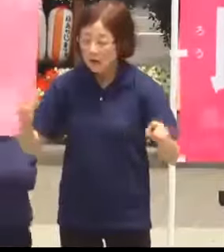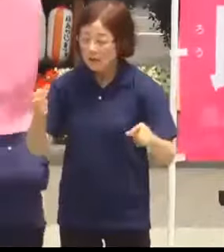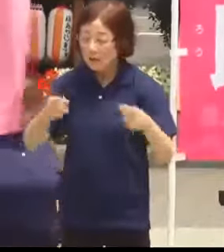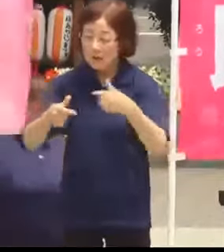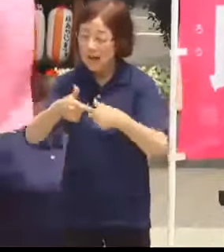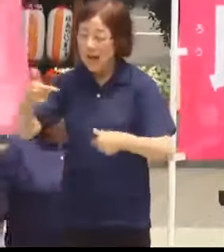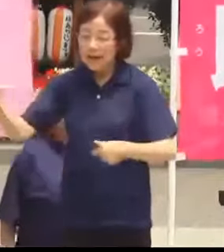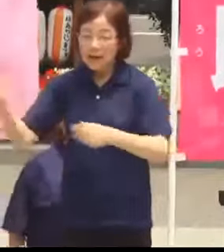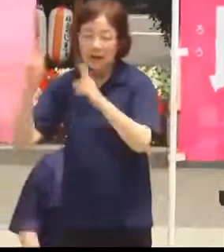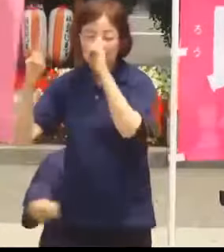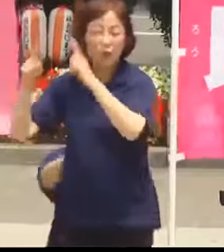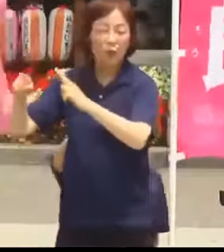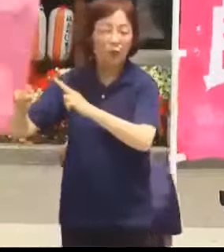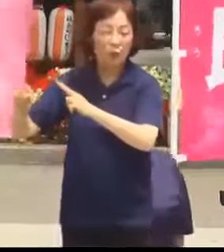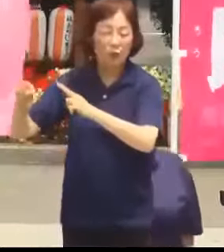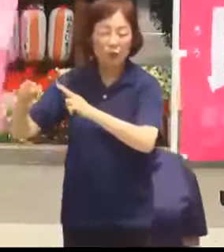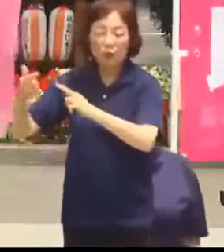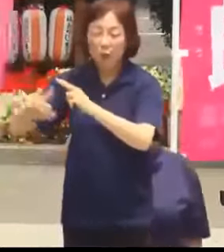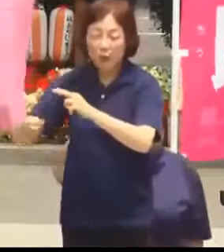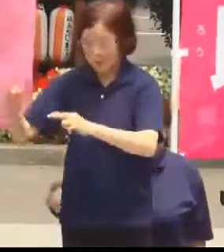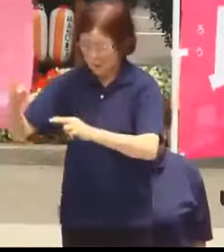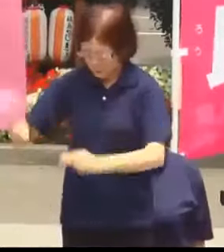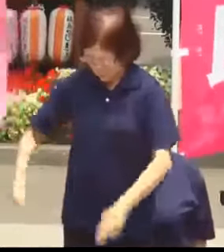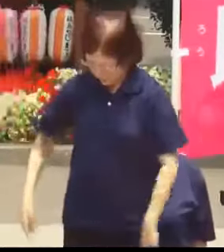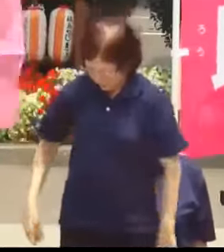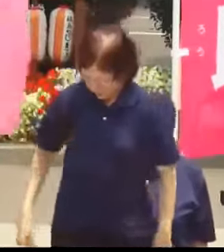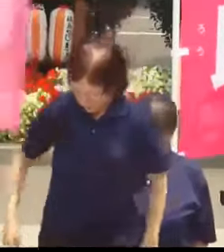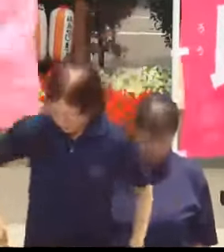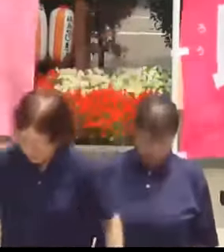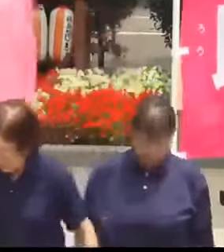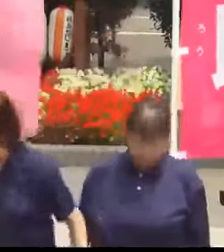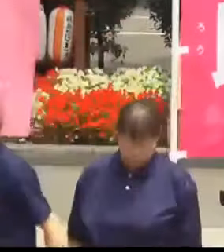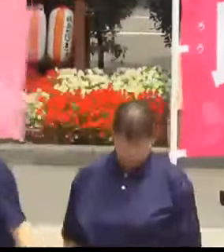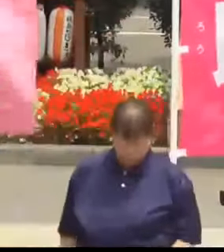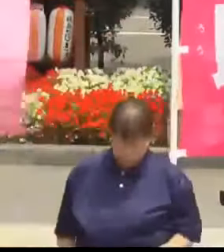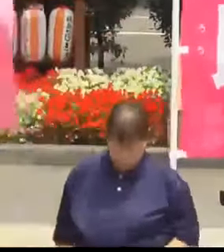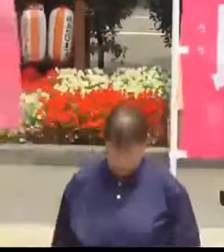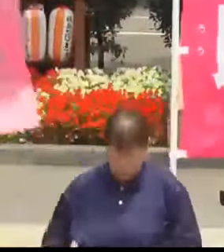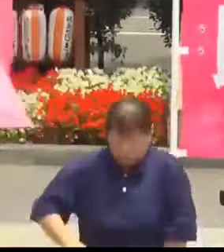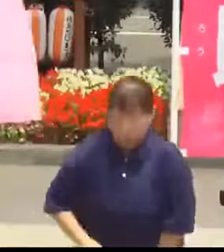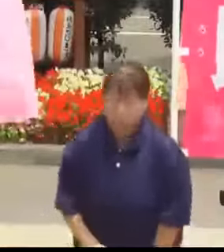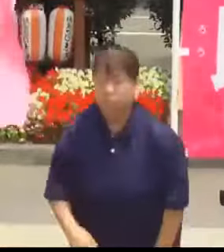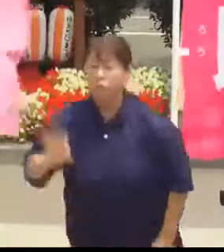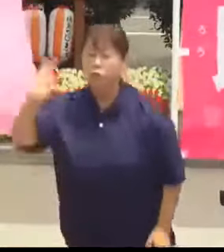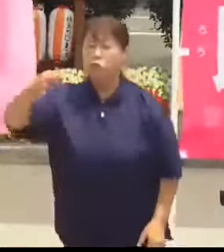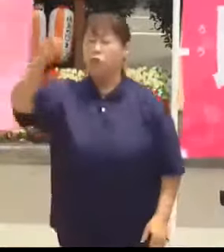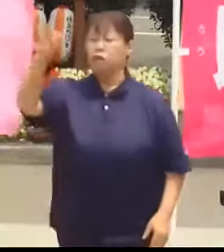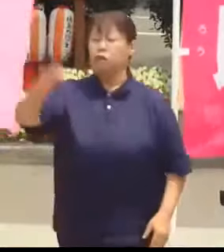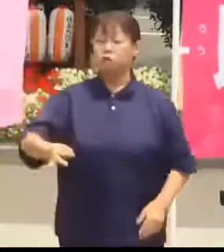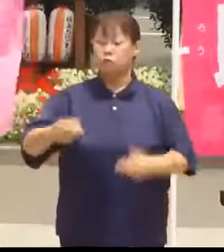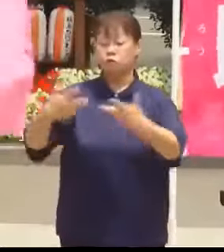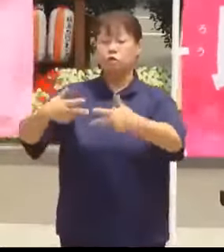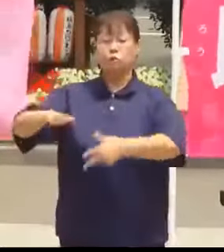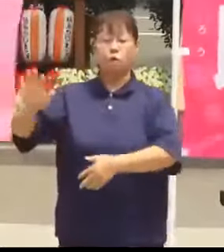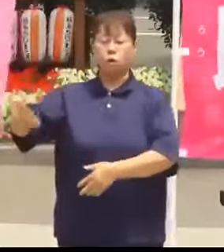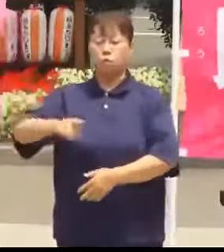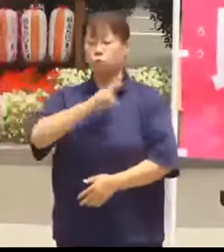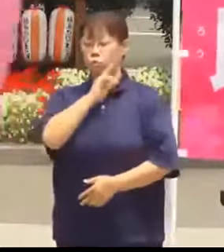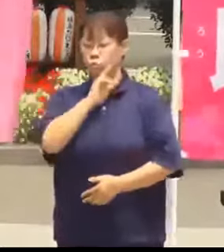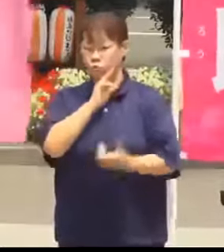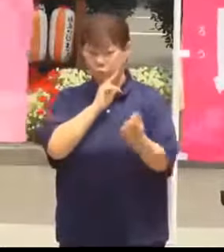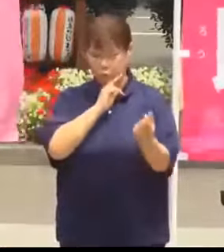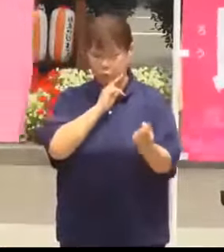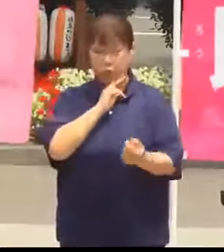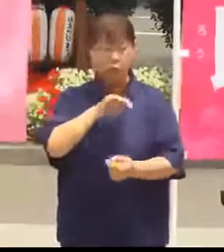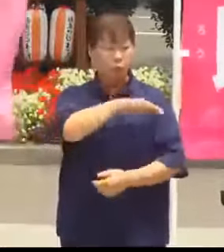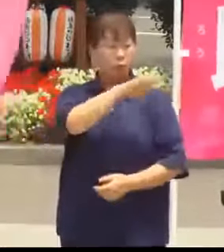はさらに80以上税が安くなるシステム持っているずるくないですか皆